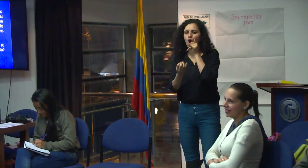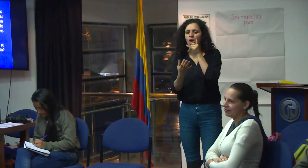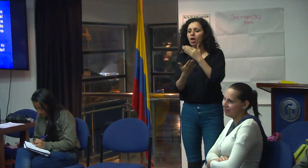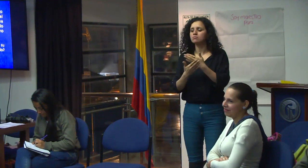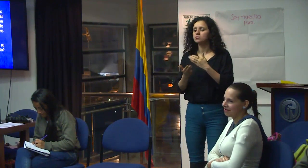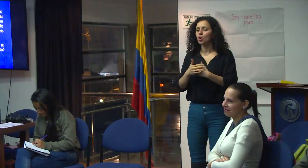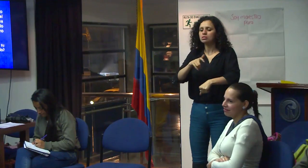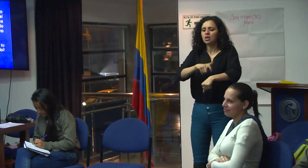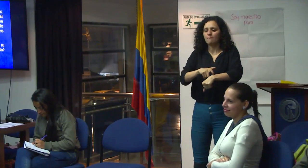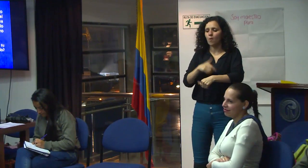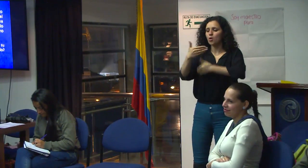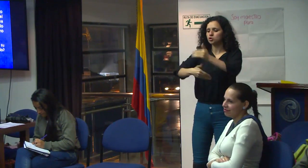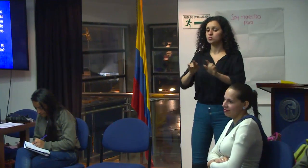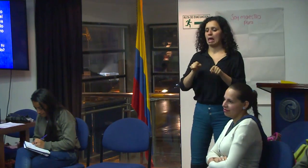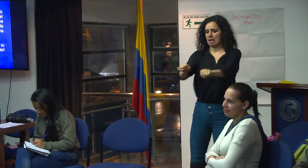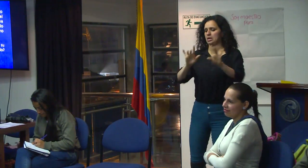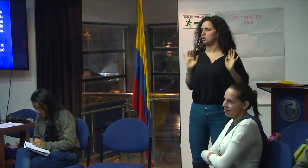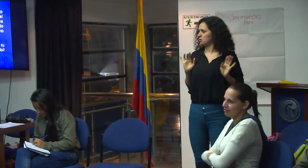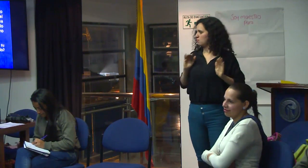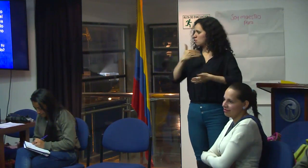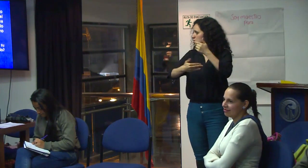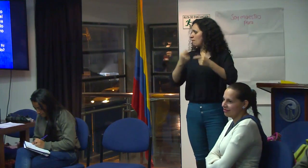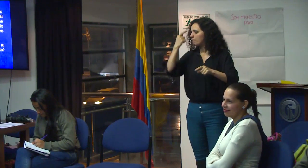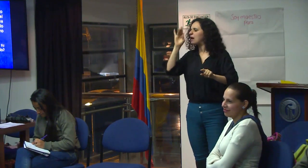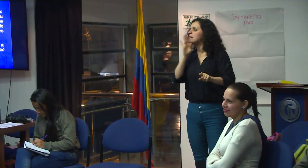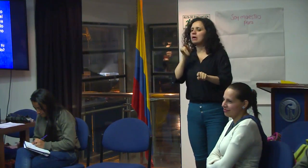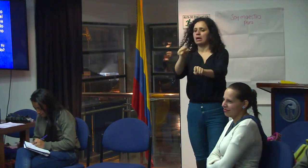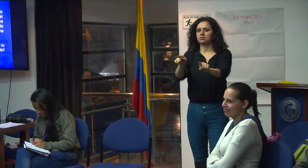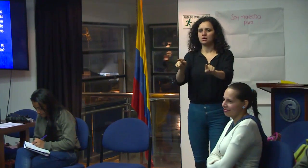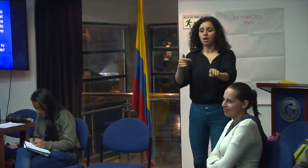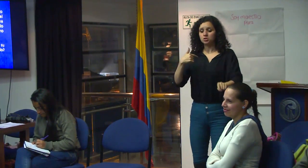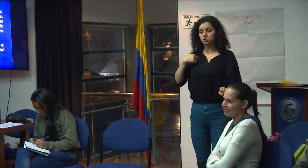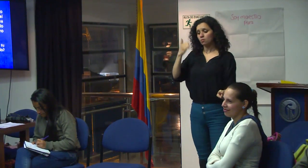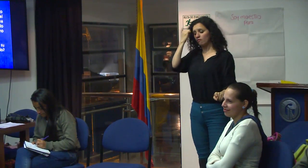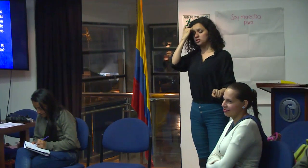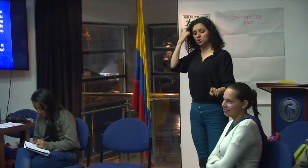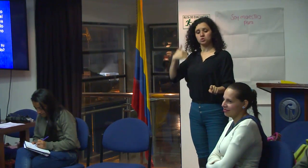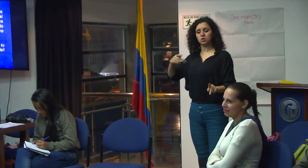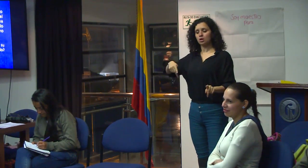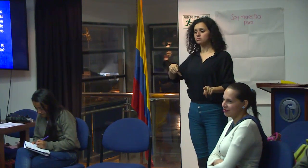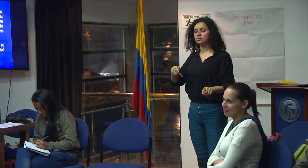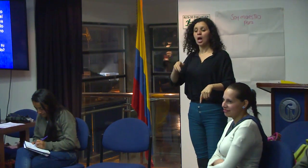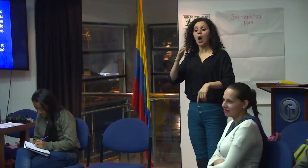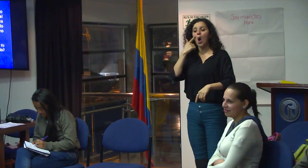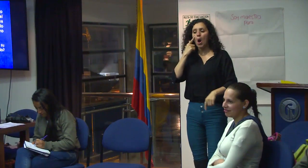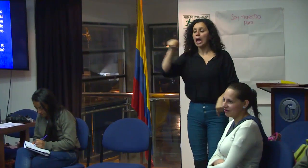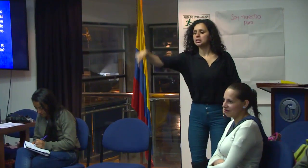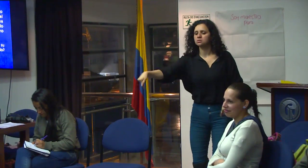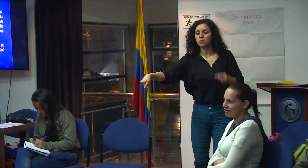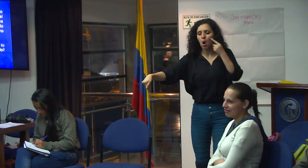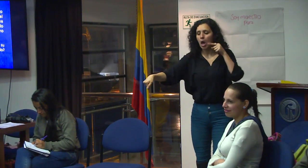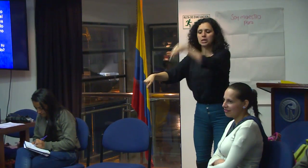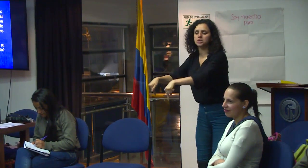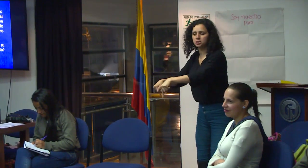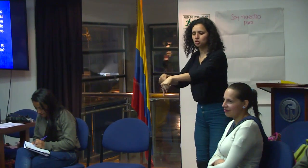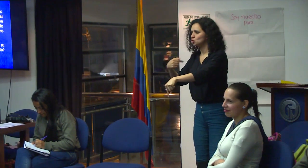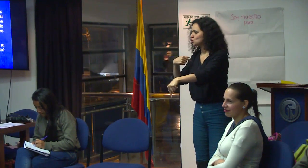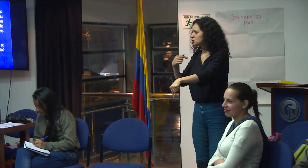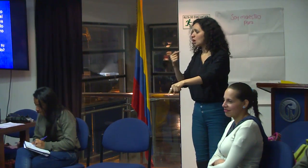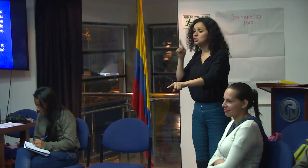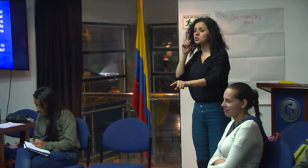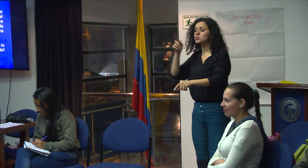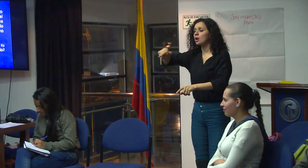procesos específicos para el otro. Entonces, yo como maestro, yo como escuela, le digo al otro dónde debe estar. La escuela para